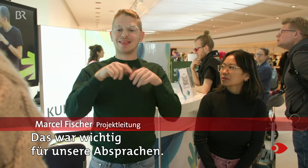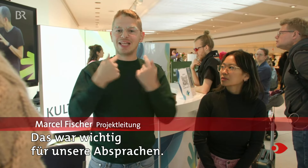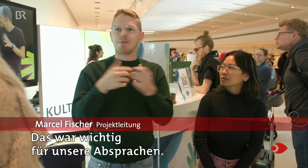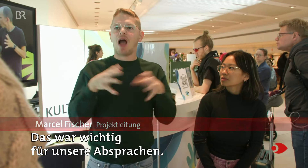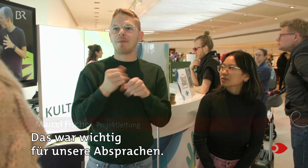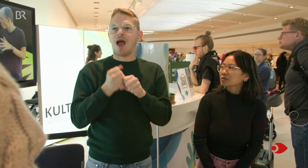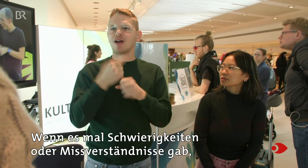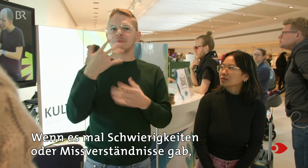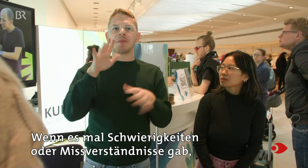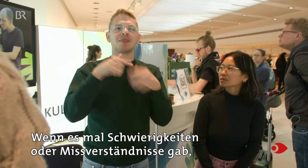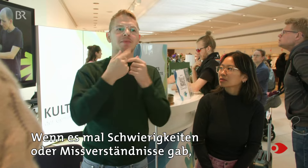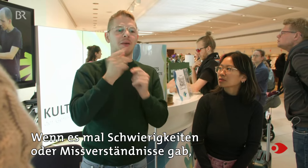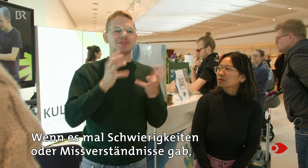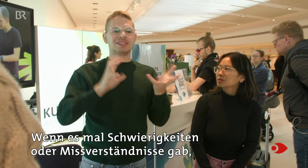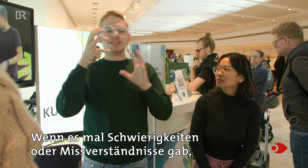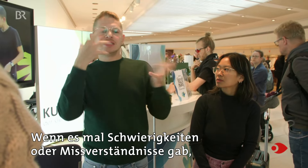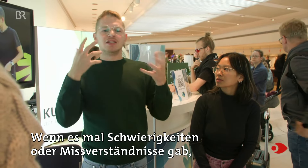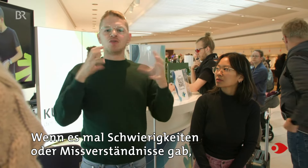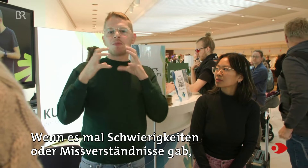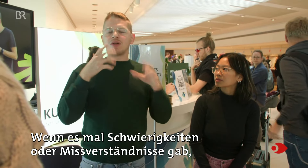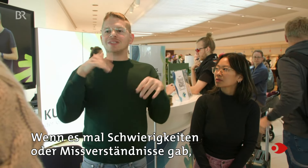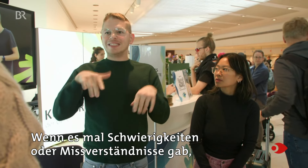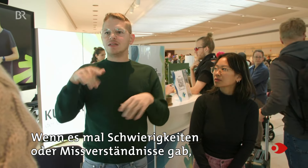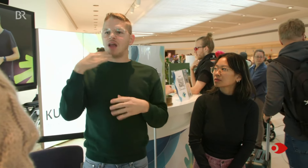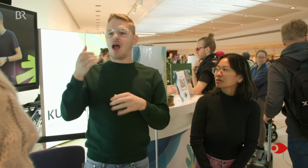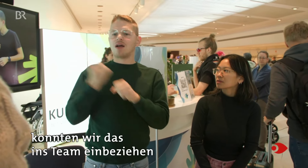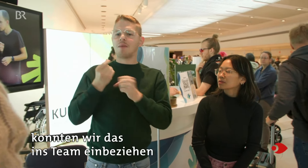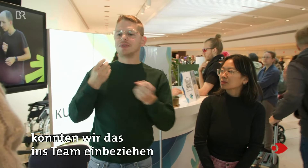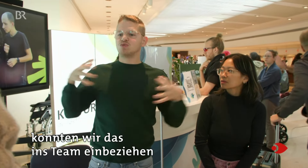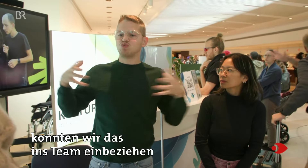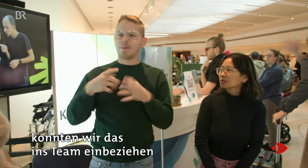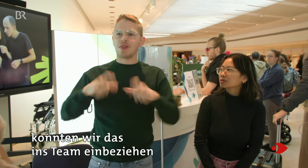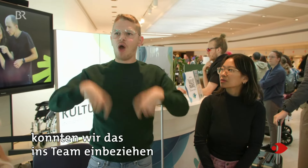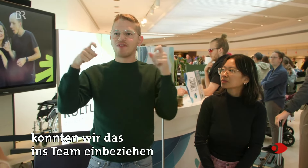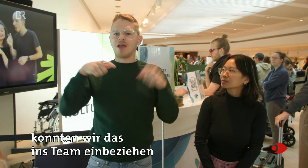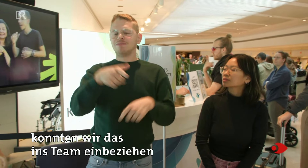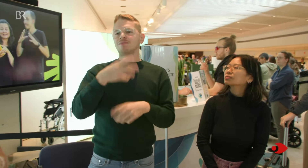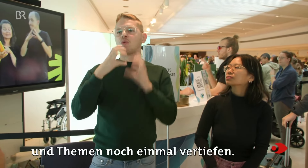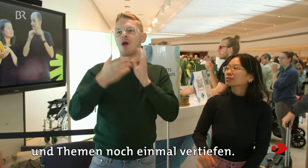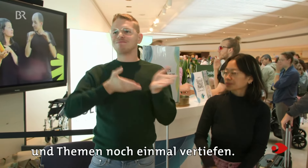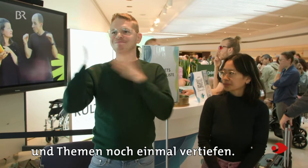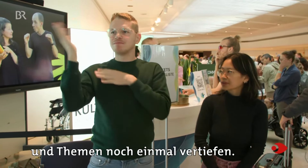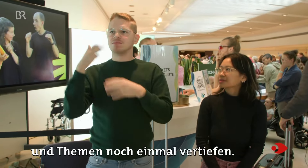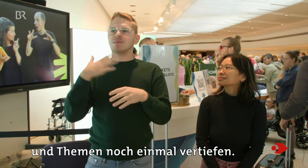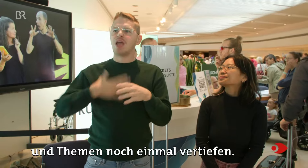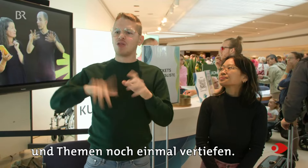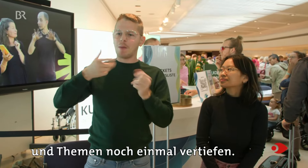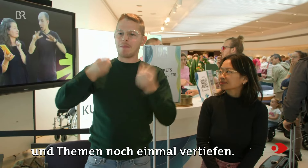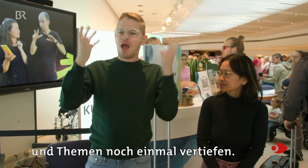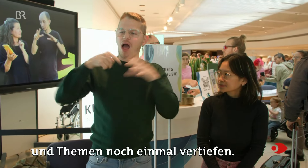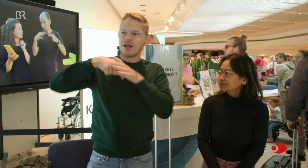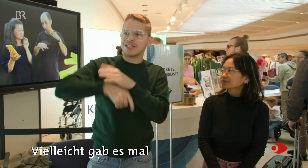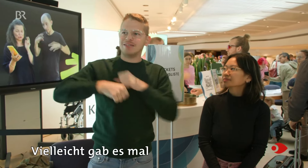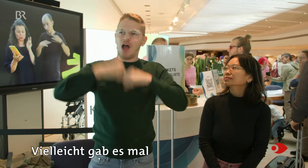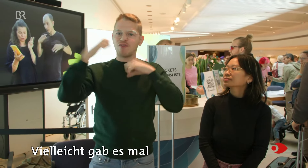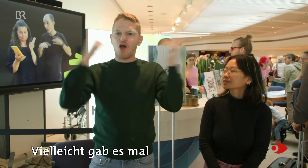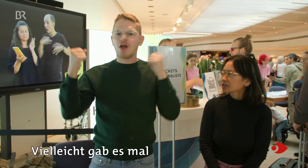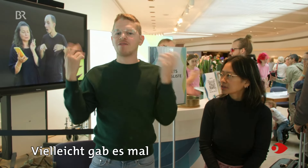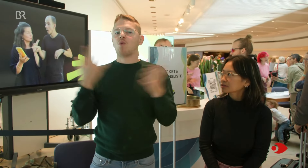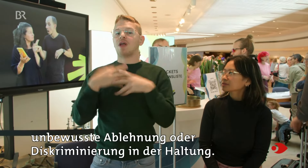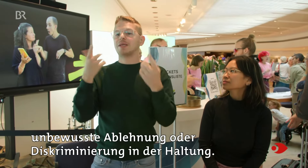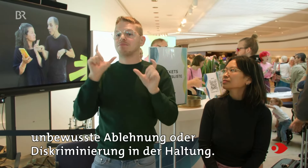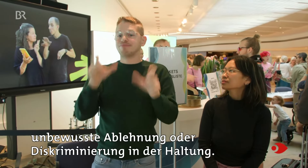unsere Absprachen. Wenn es mal Schwierigkeiten oder Missverständnisse gab, konnten wir das ins Team einbeziehen und Themen noch einmal vertiefen. Vielleicht